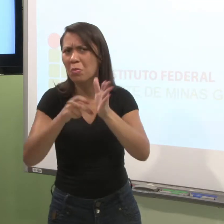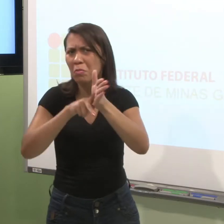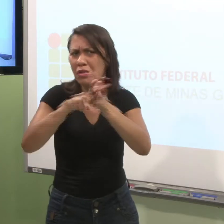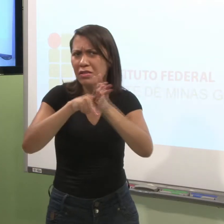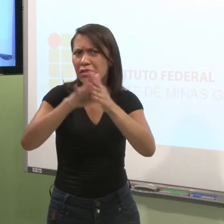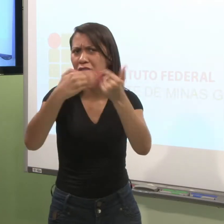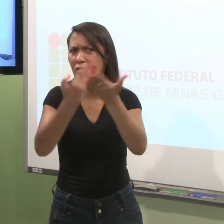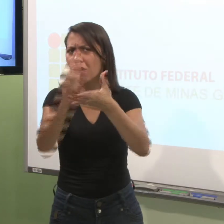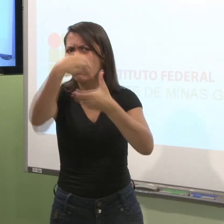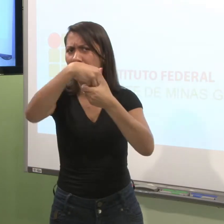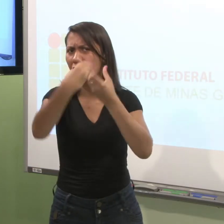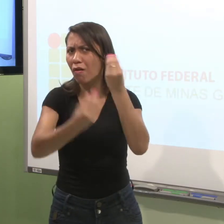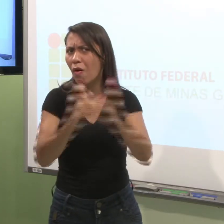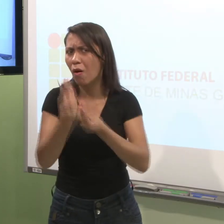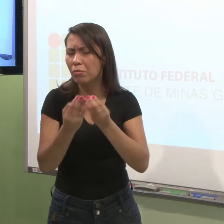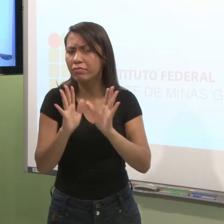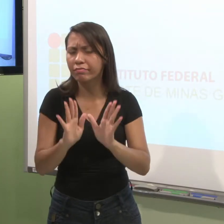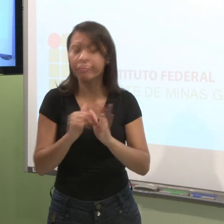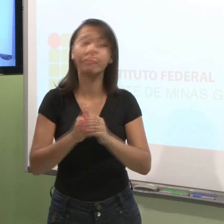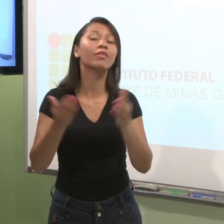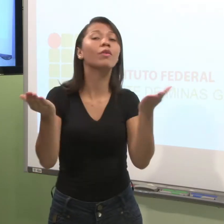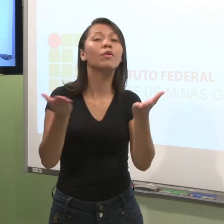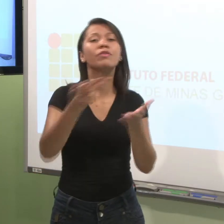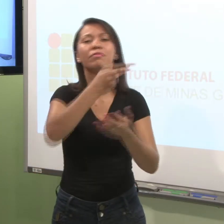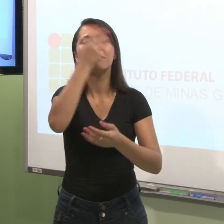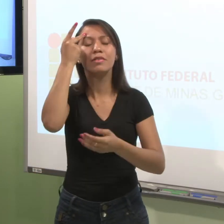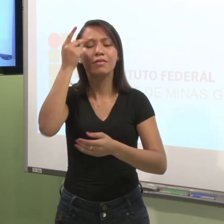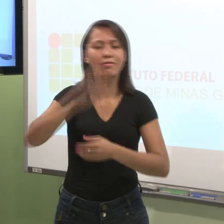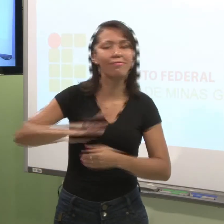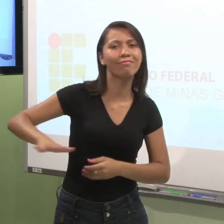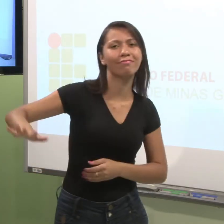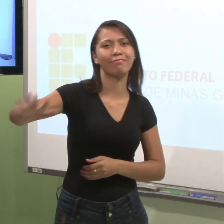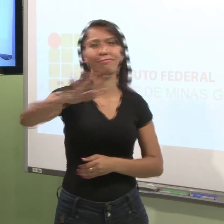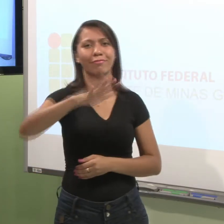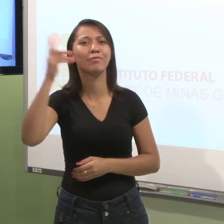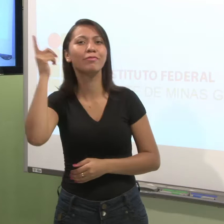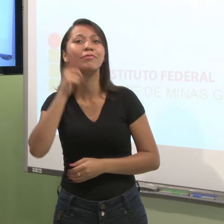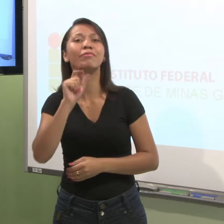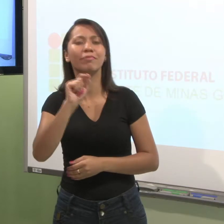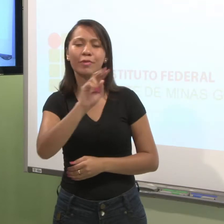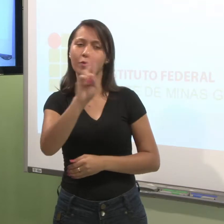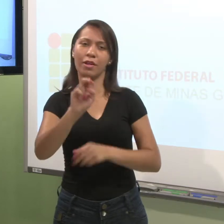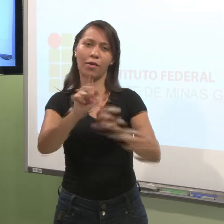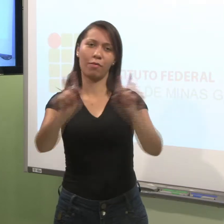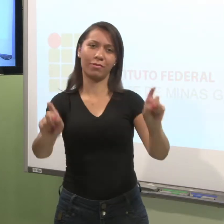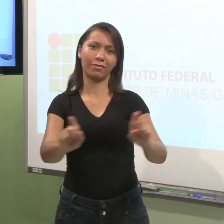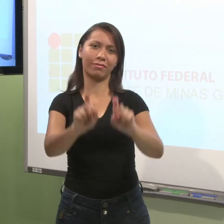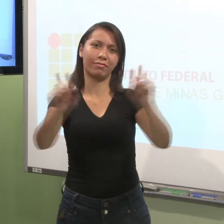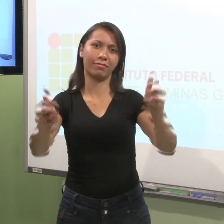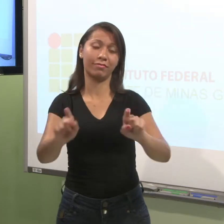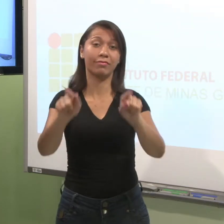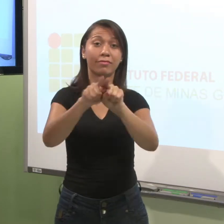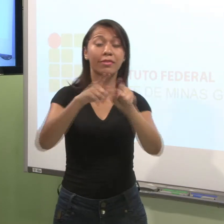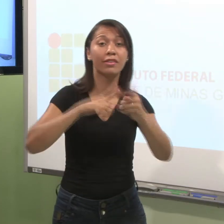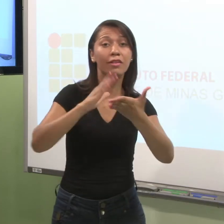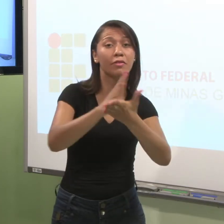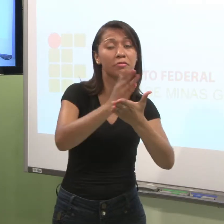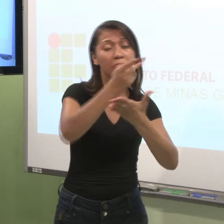escolas? Hoje a população tem acesso ao computador e muitas pessoas têm acesso à internet.